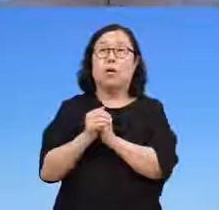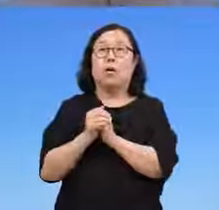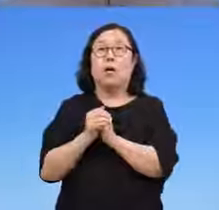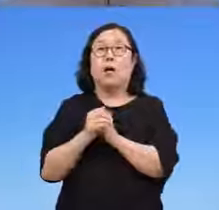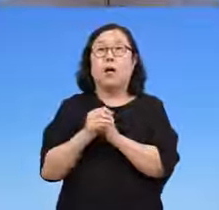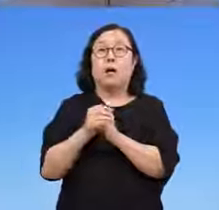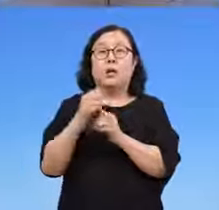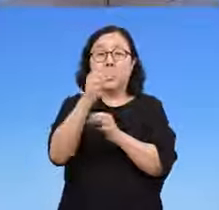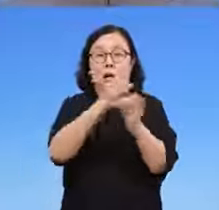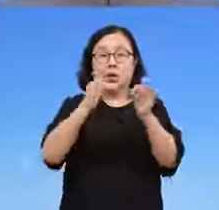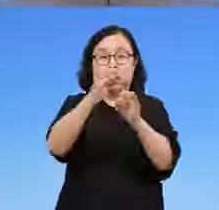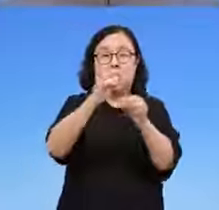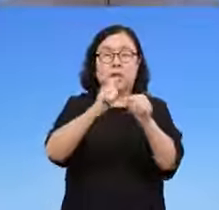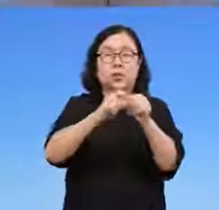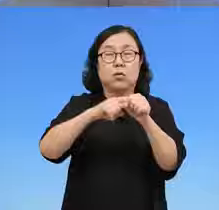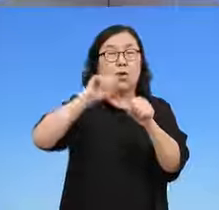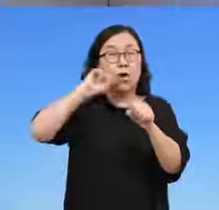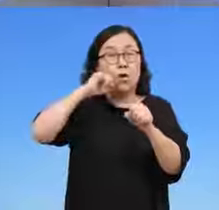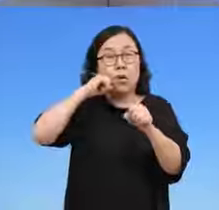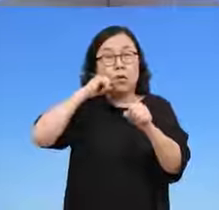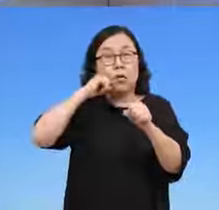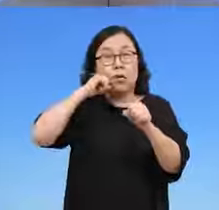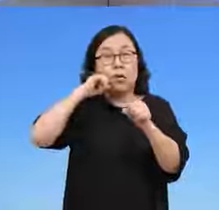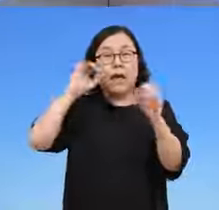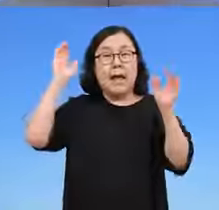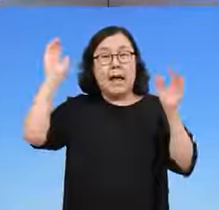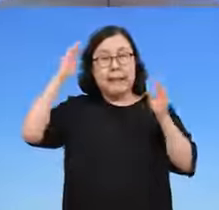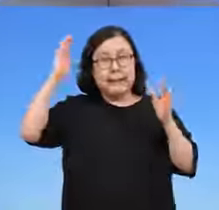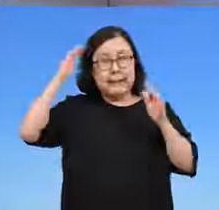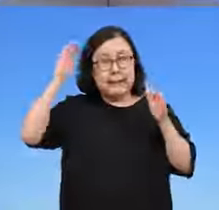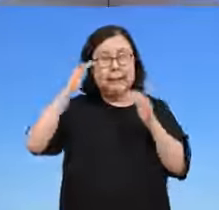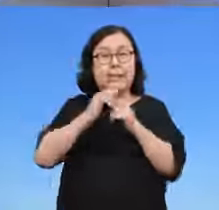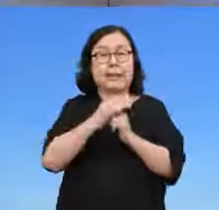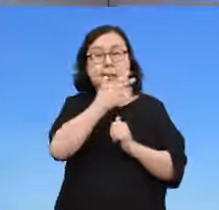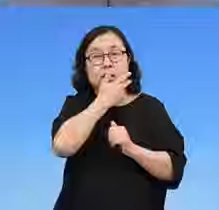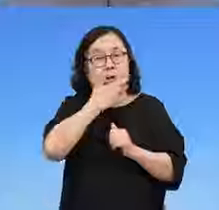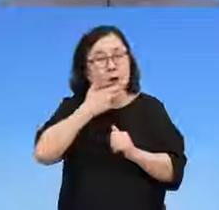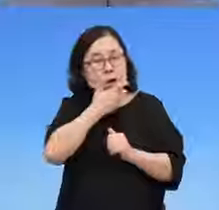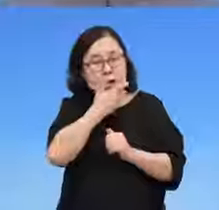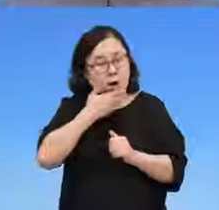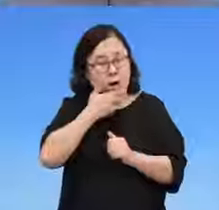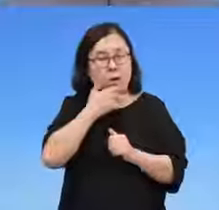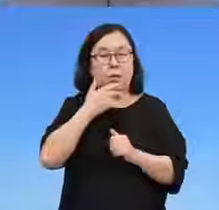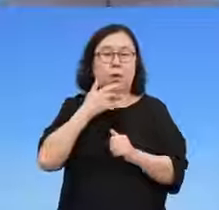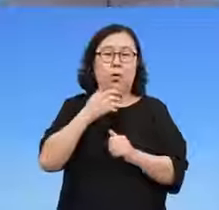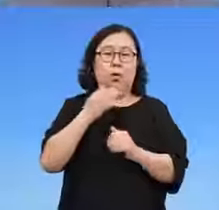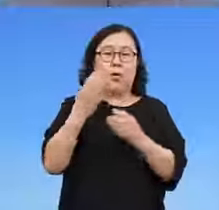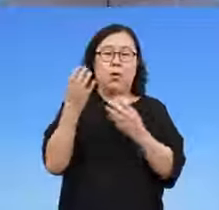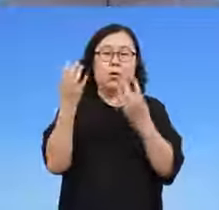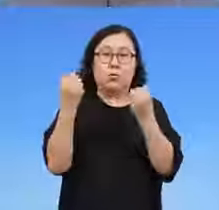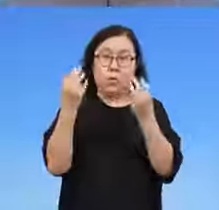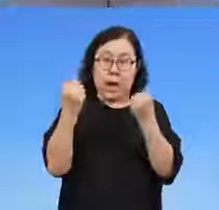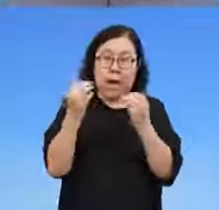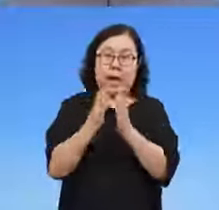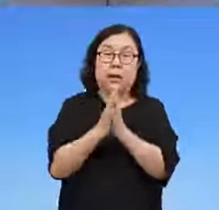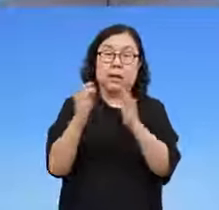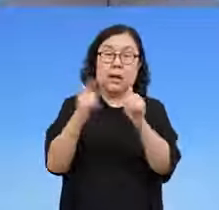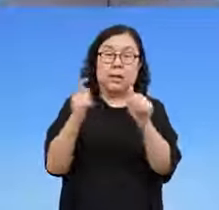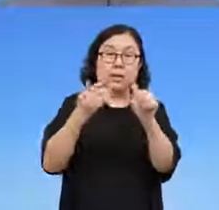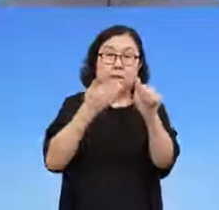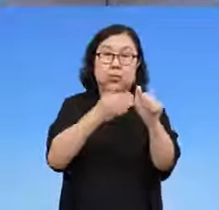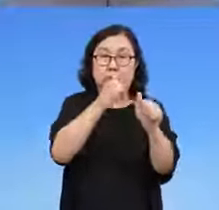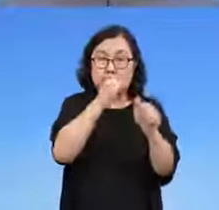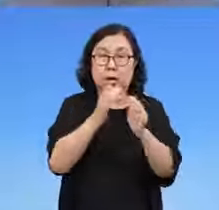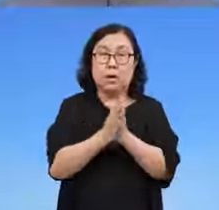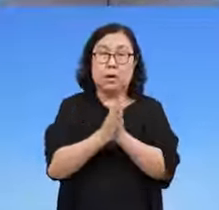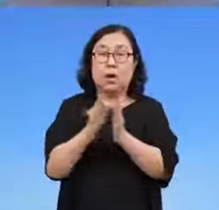경제적으로 어려운 그 아이들, 과외를 받을 수 없는 아이들을 우리 봉사자들이 지금 영어도 가르치고 수학도 가르치고 있는데 코로나로